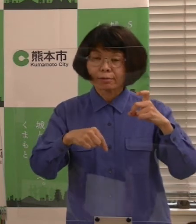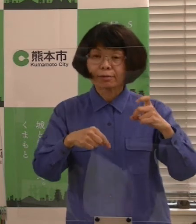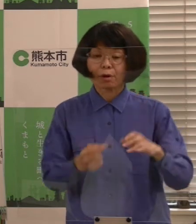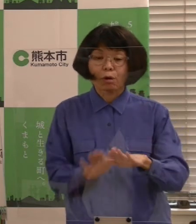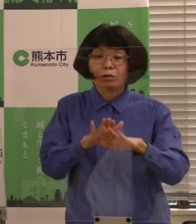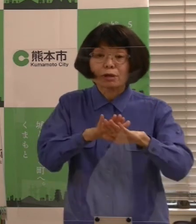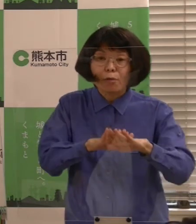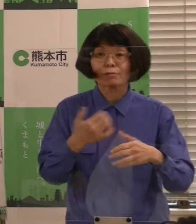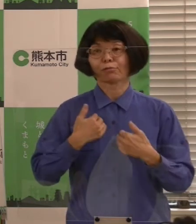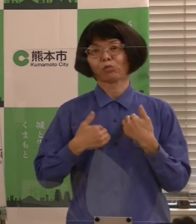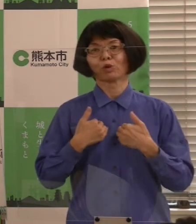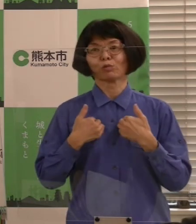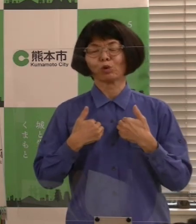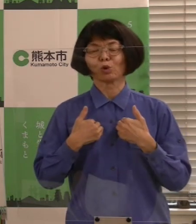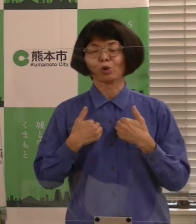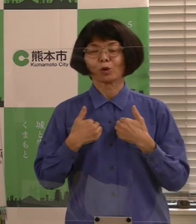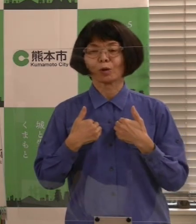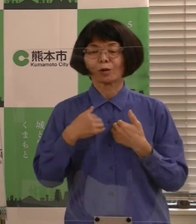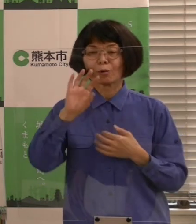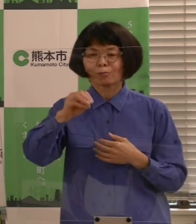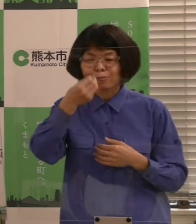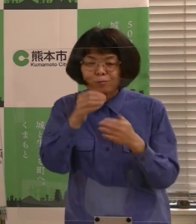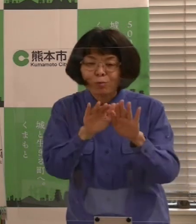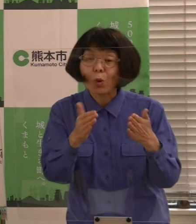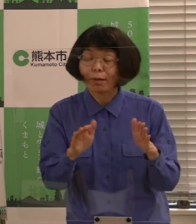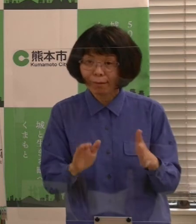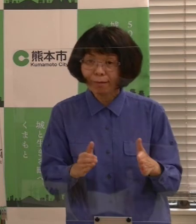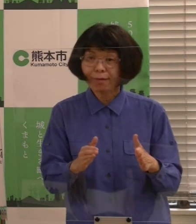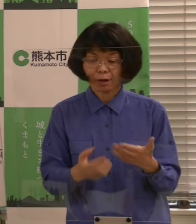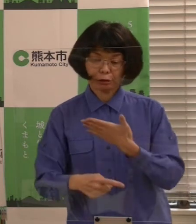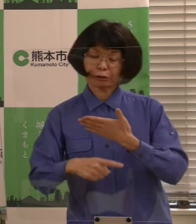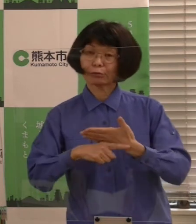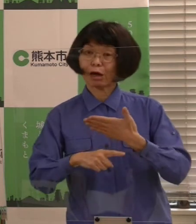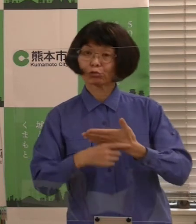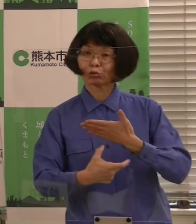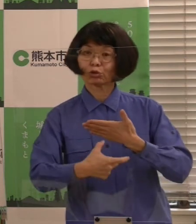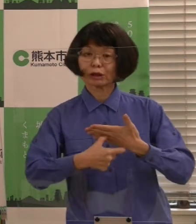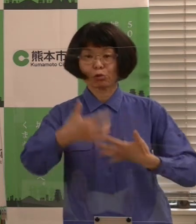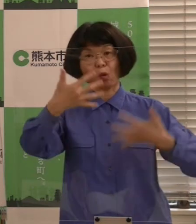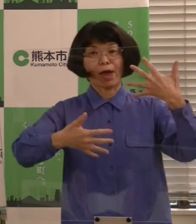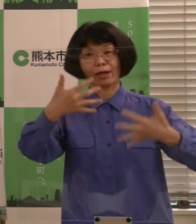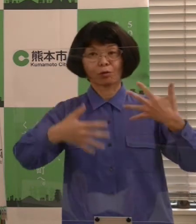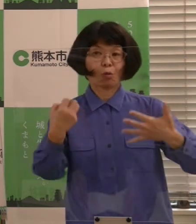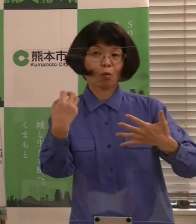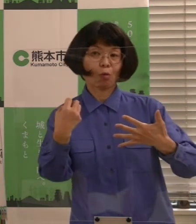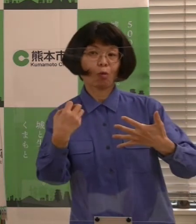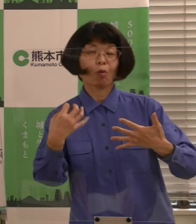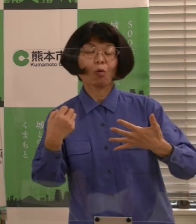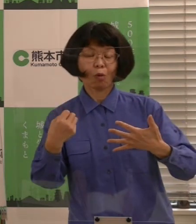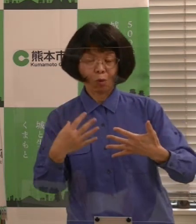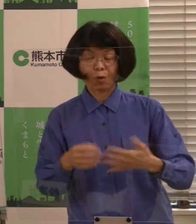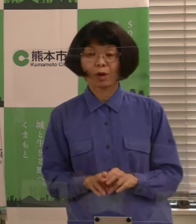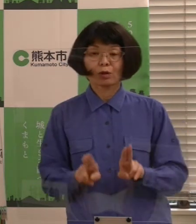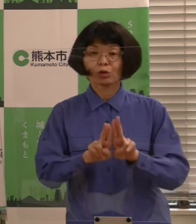って、楽しめる模型や、字幕入りの映像ナレーションの導入など、ユニバーサ